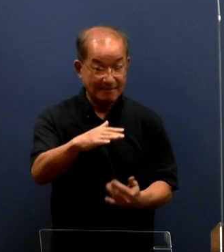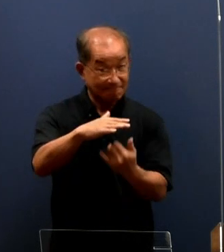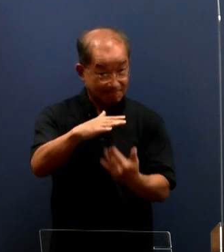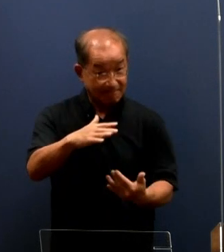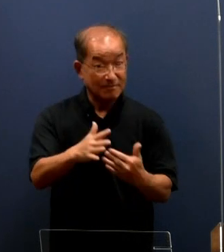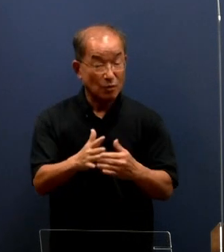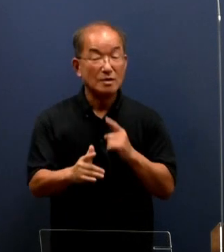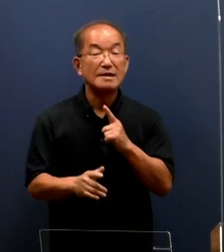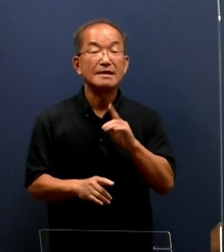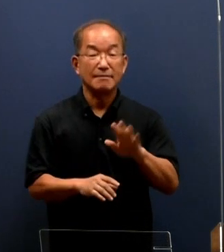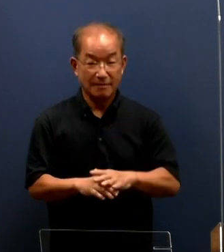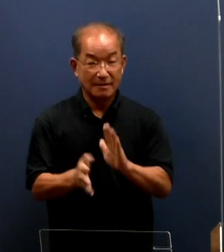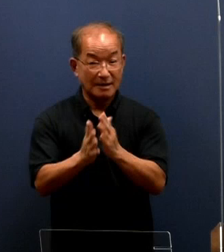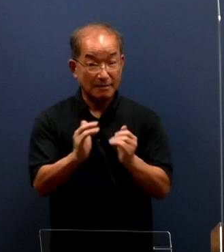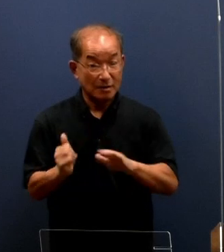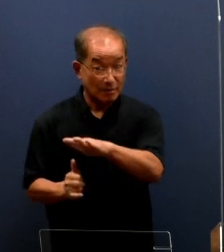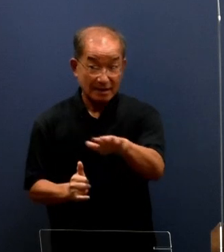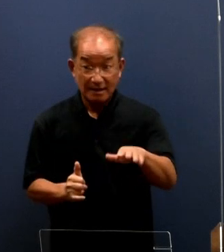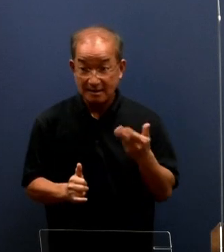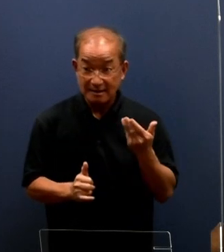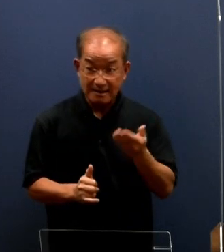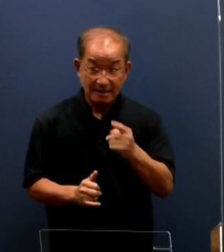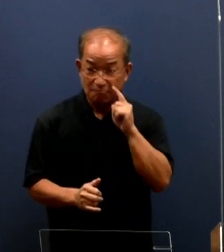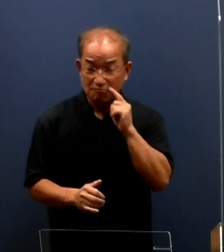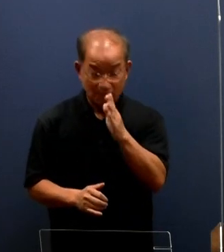それも県民の皆さん聞いてみなさいよ。